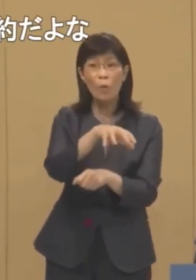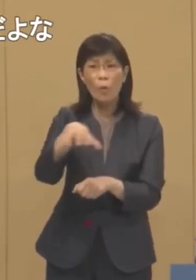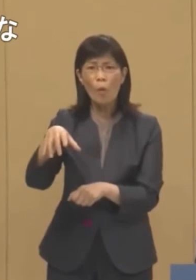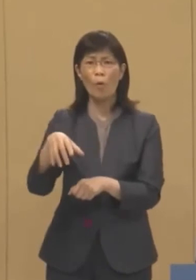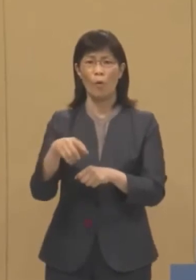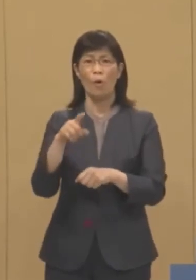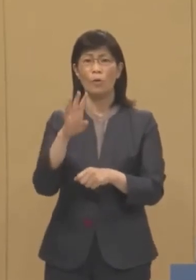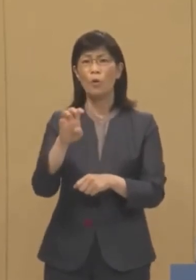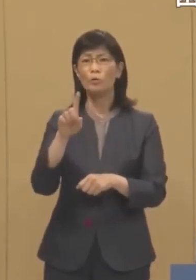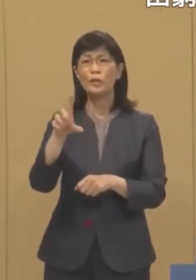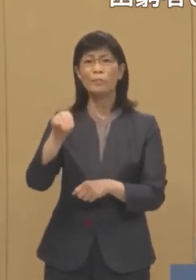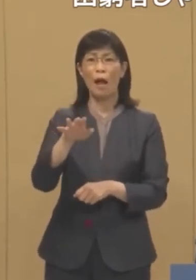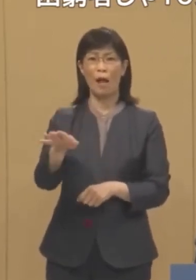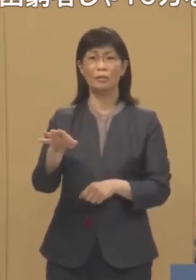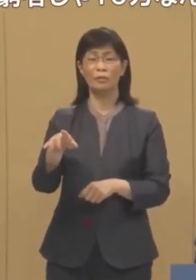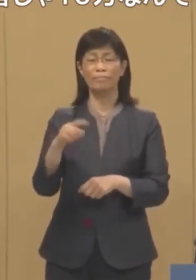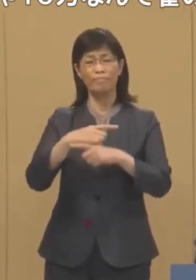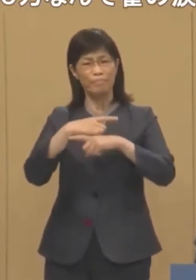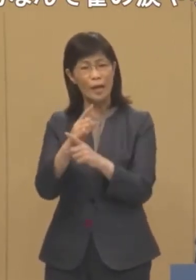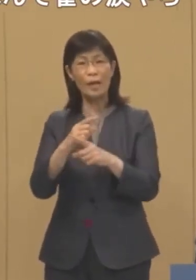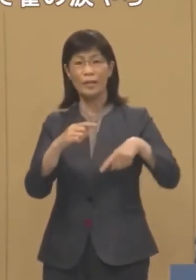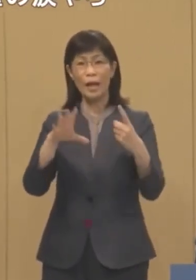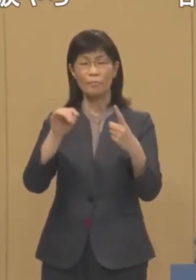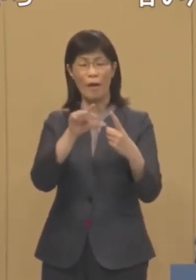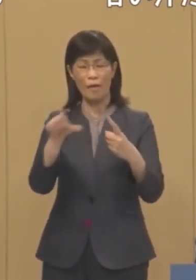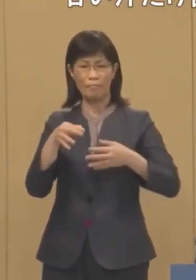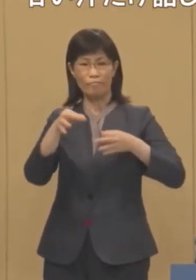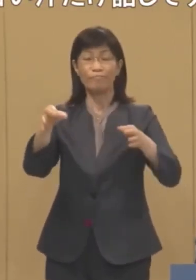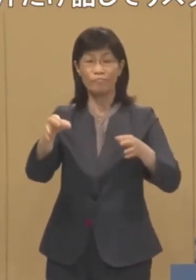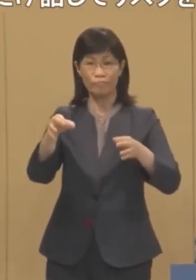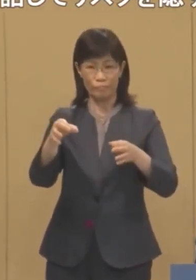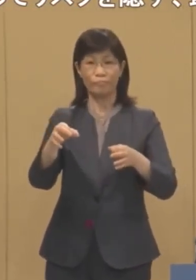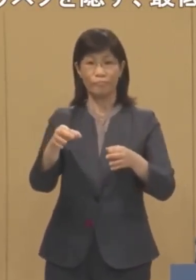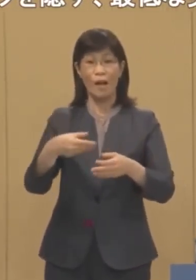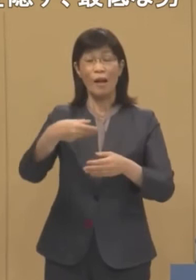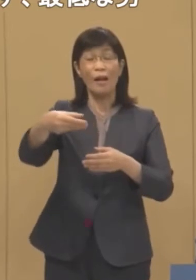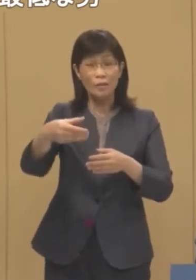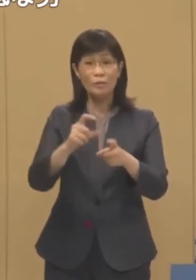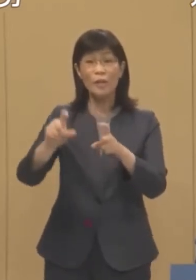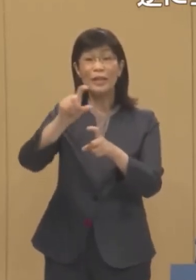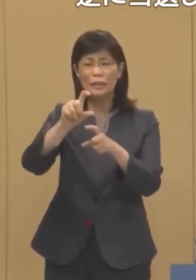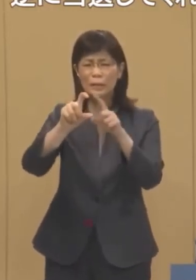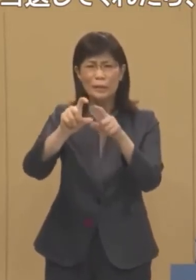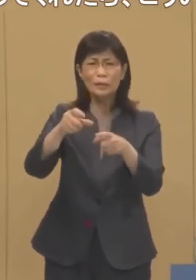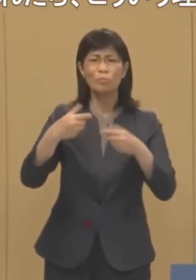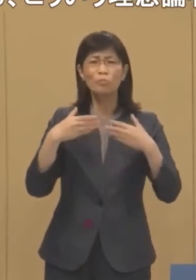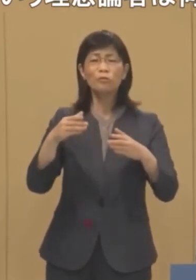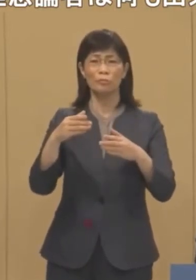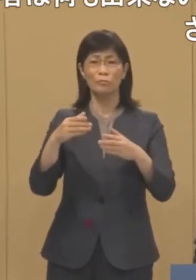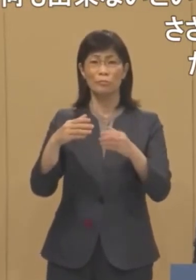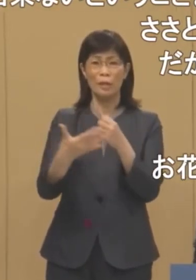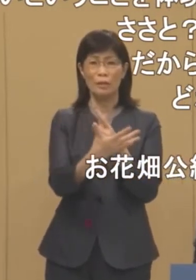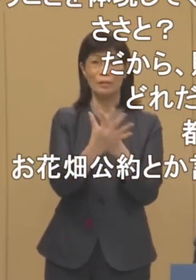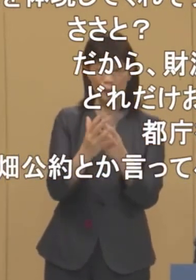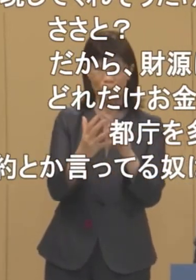さっさと100万円を給付もちろん無利子無担保繰り延べありの貸し付けも行えます私がい